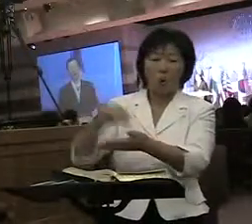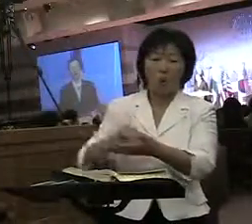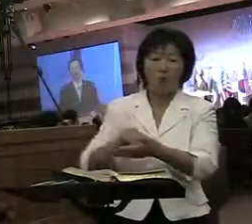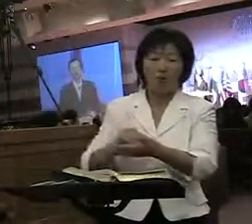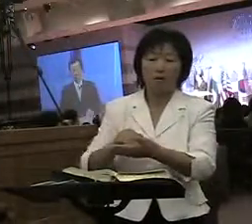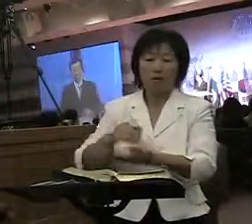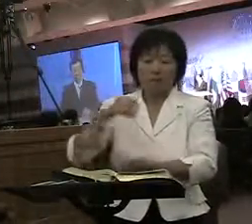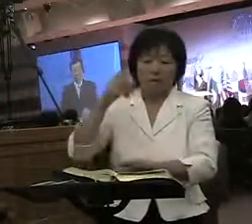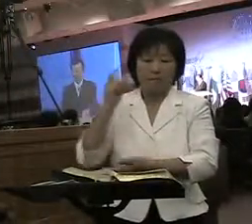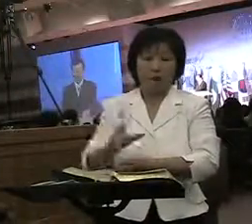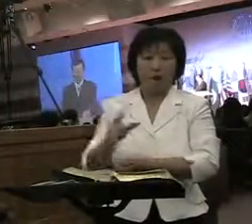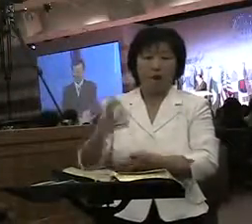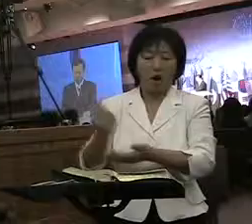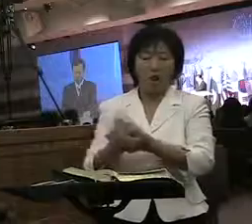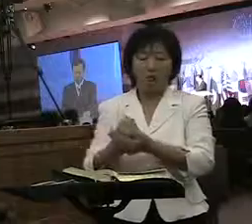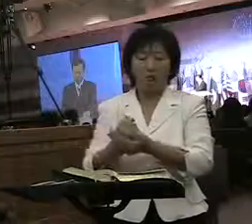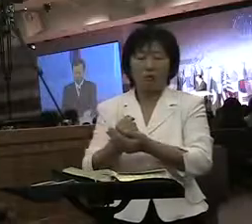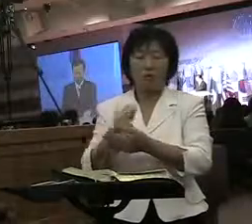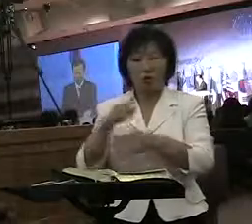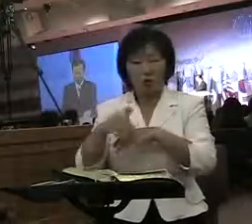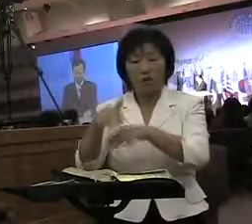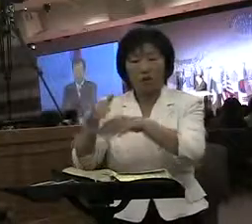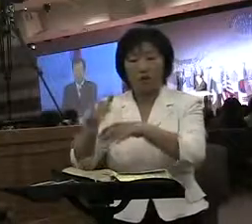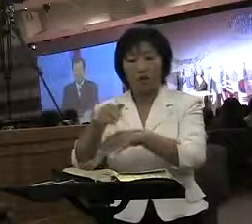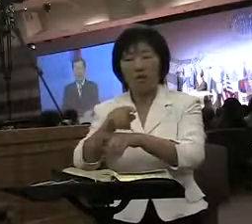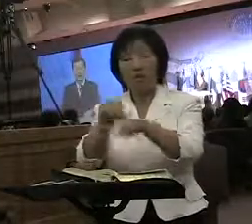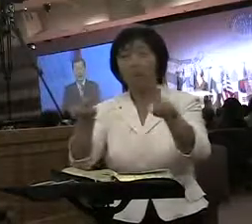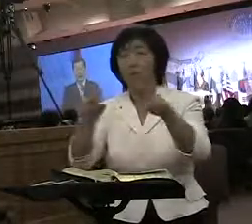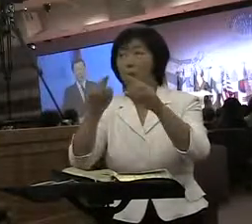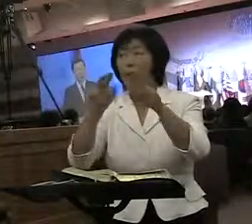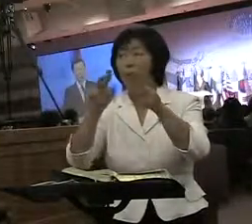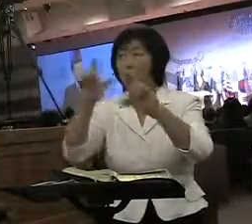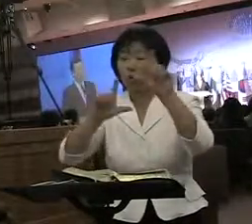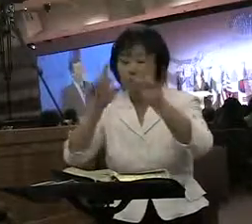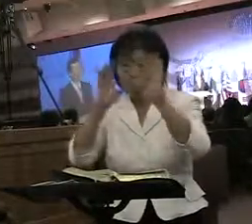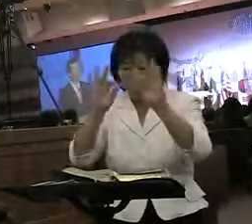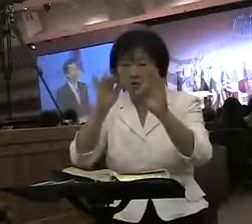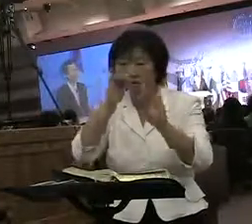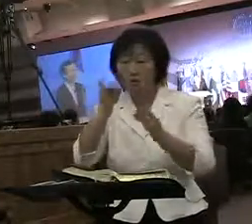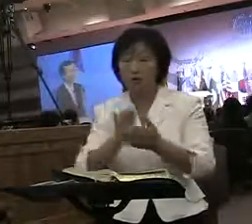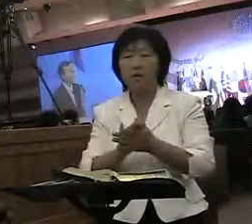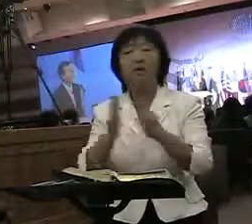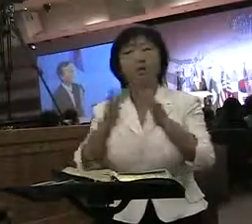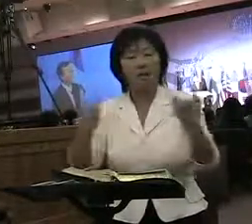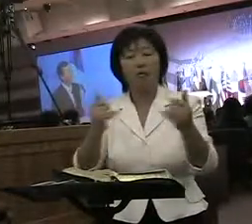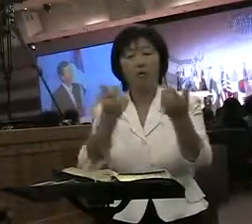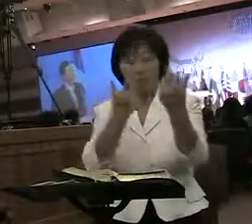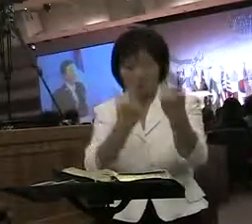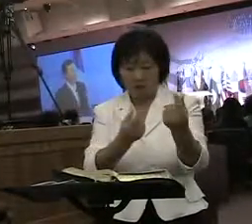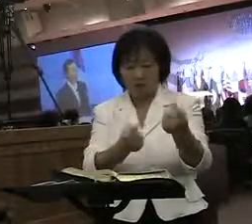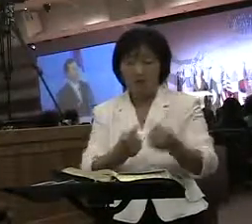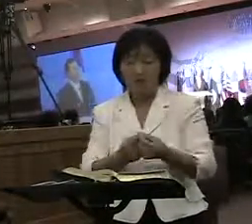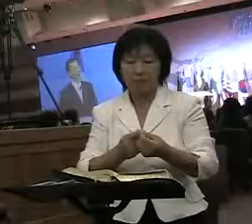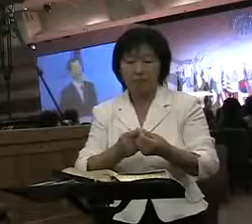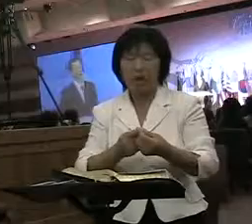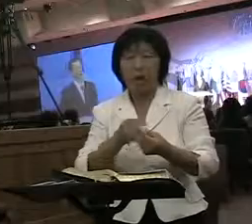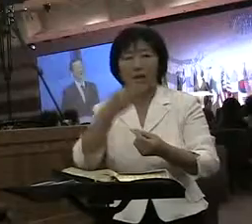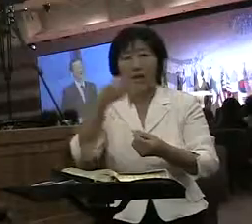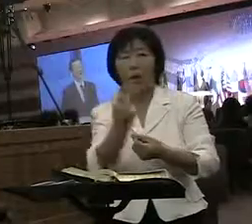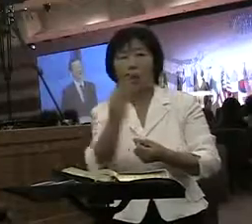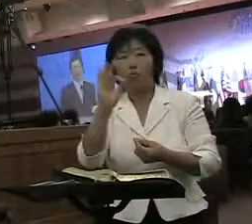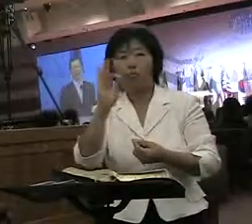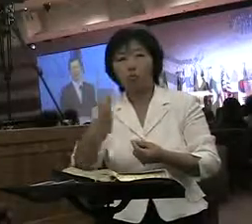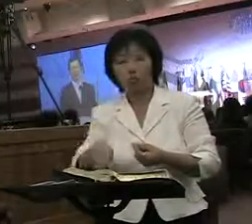갖고 전진하는 그들의 모습을 보게 됩니다. 사람들도 마찬가지예요. 그 동부의 어느